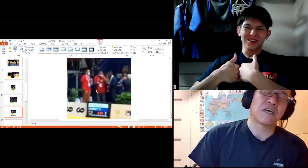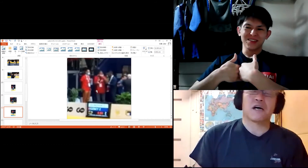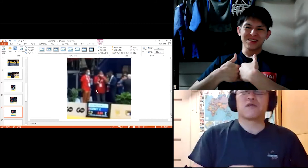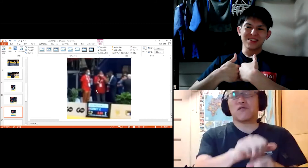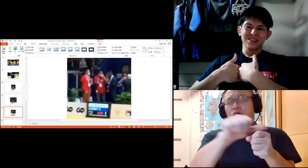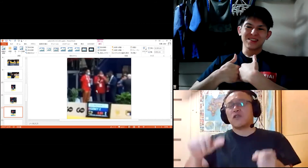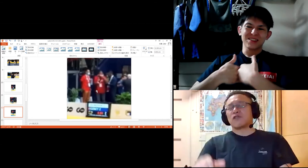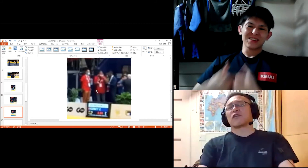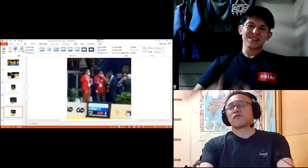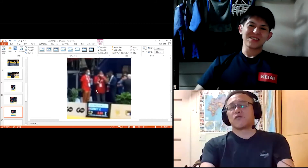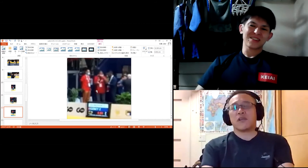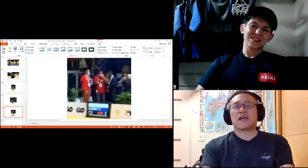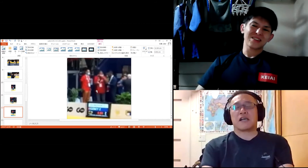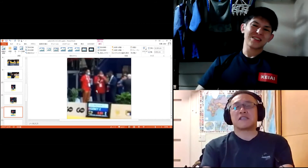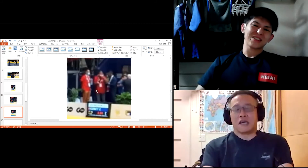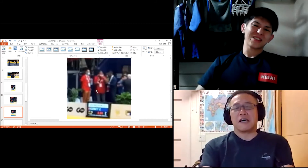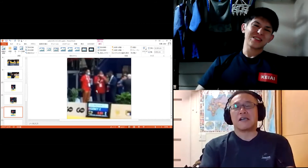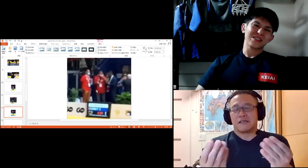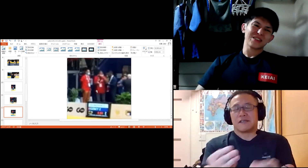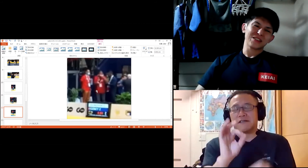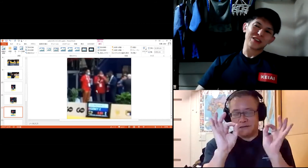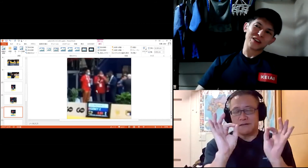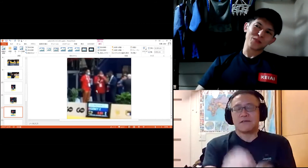ショックな結果と、ショック5位っていうのがすごいショックな結果でした。